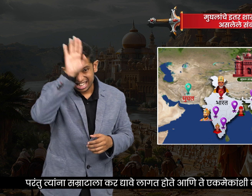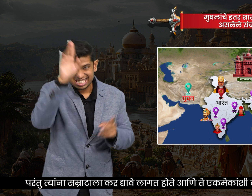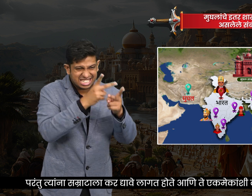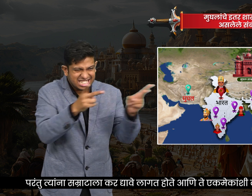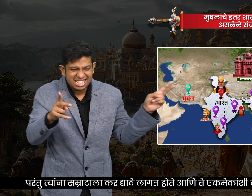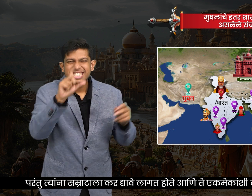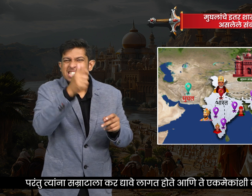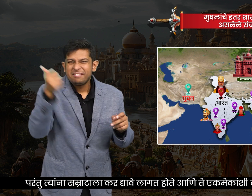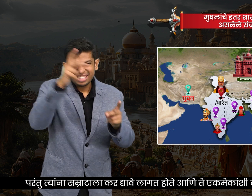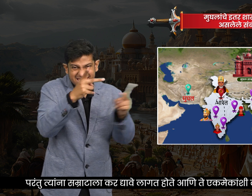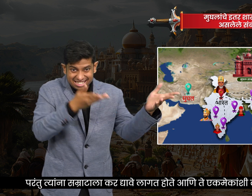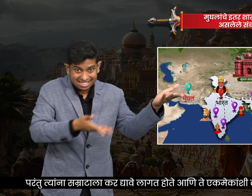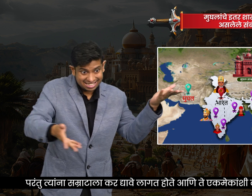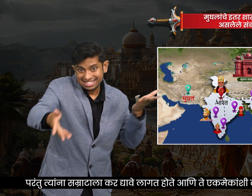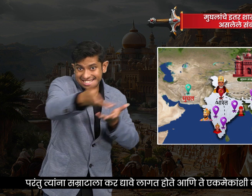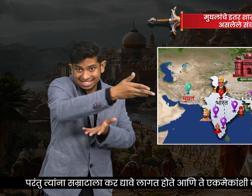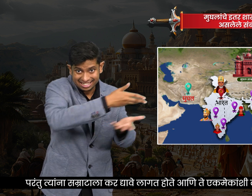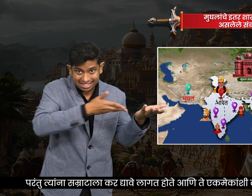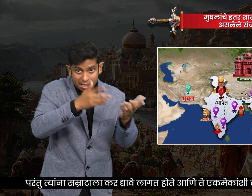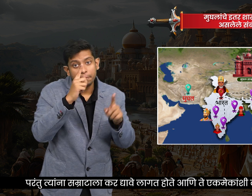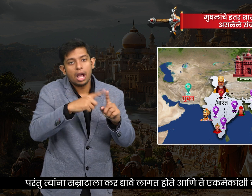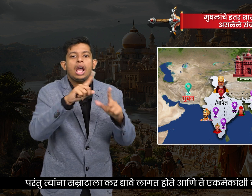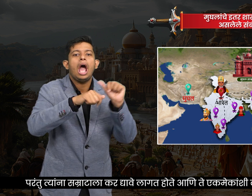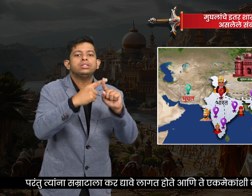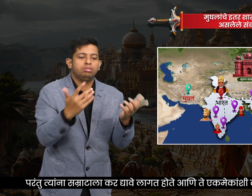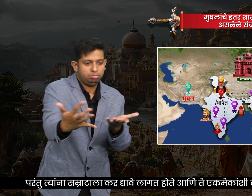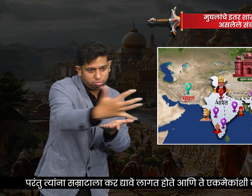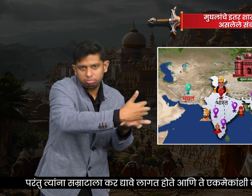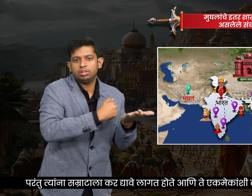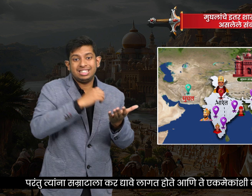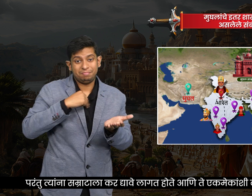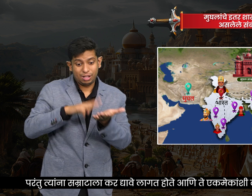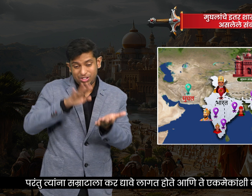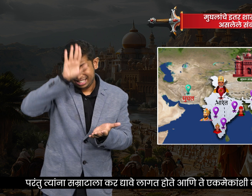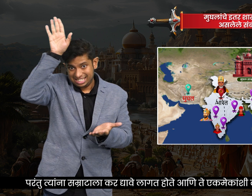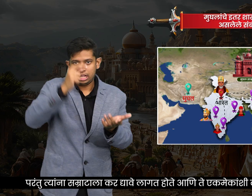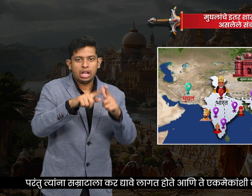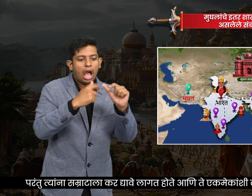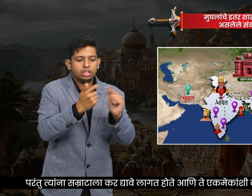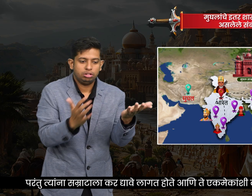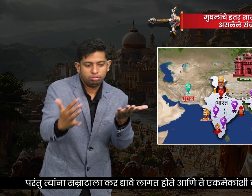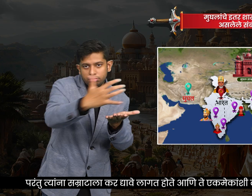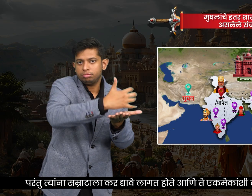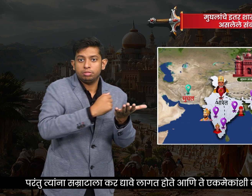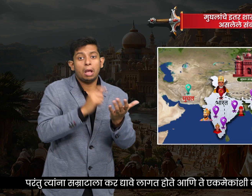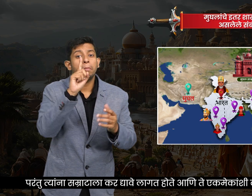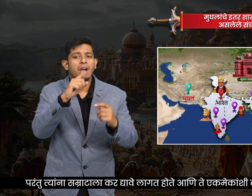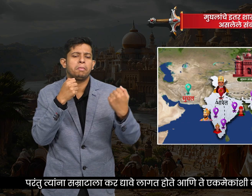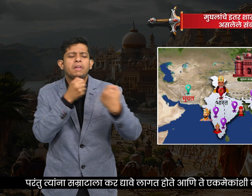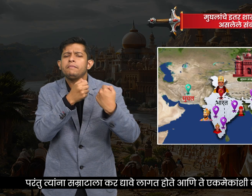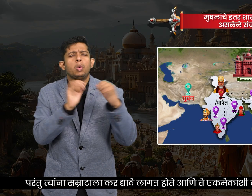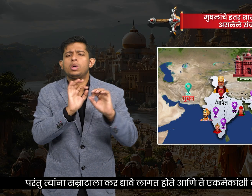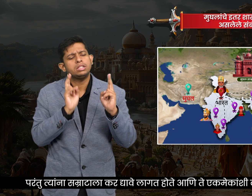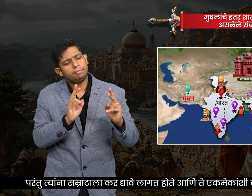परंतु त्यांना सम्राटाला कर घ्यावे लागत होते आणि ते यमके काशी लढू शकत